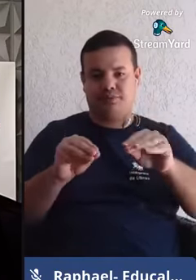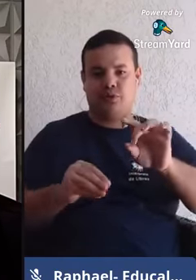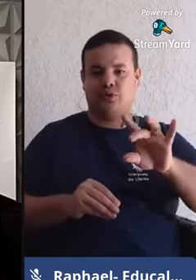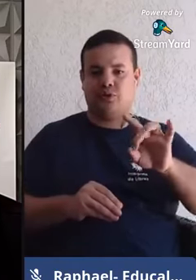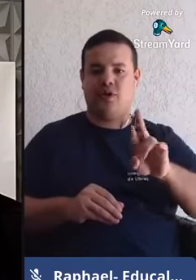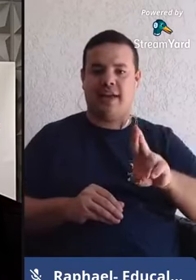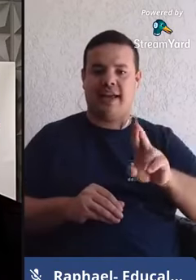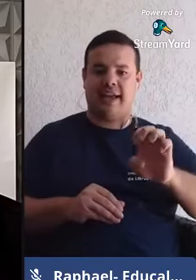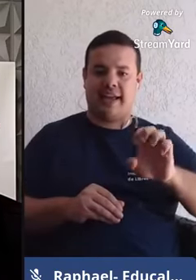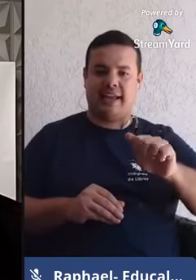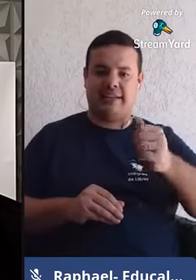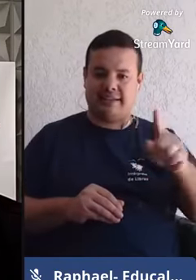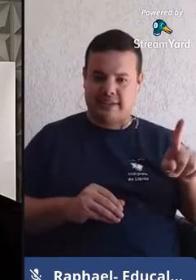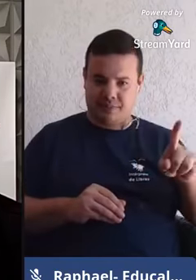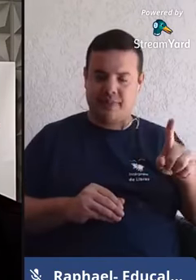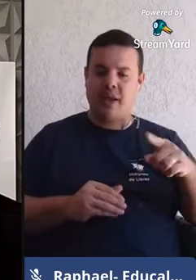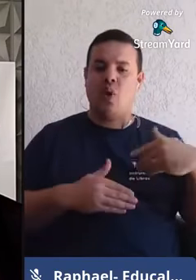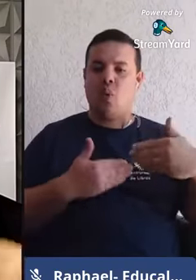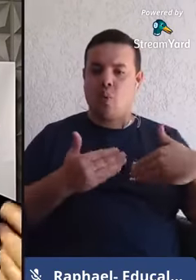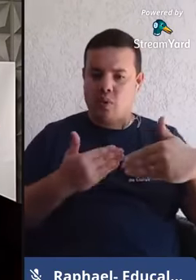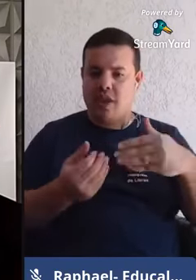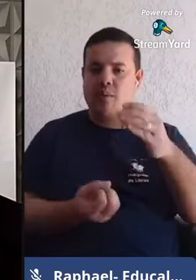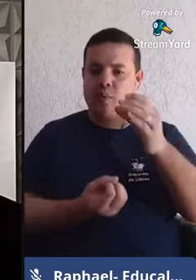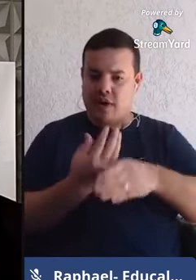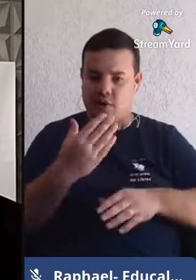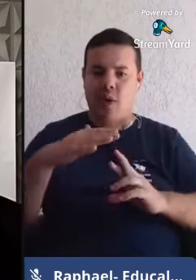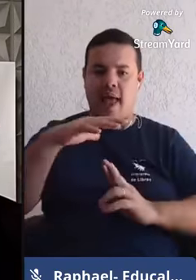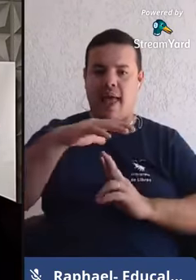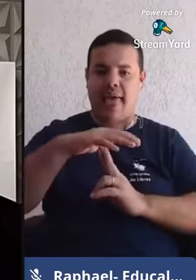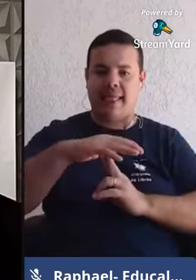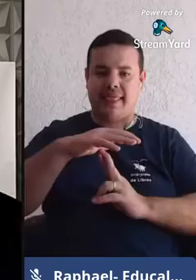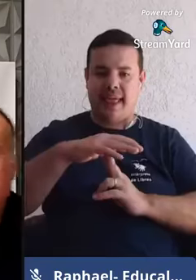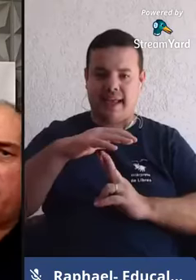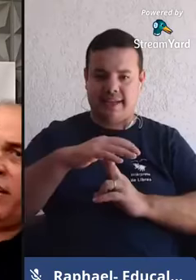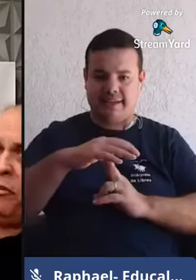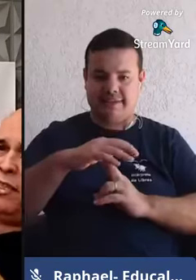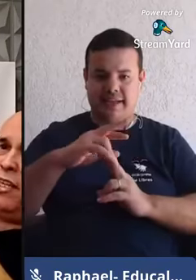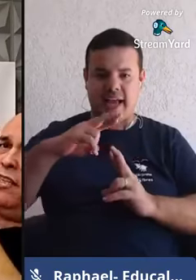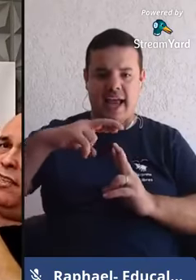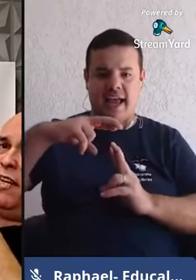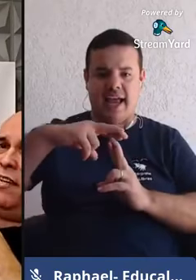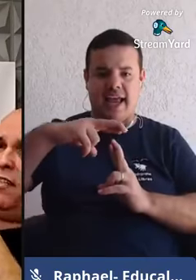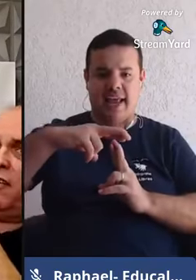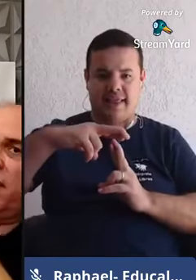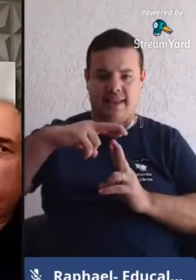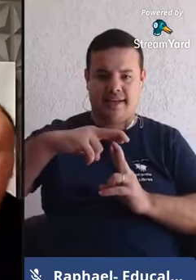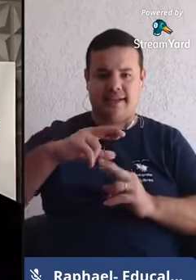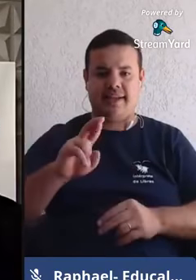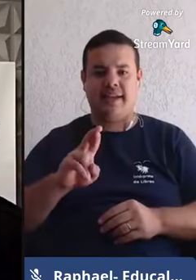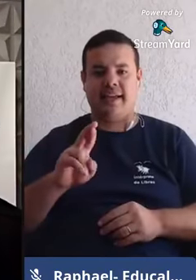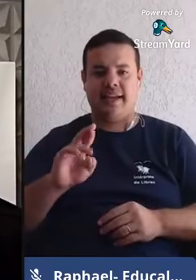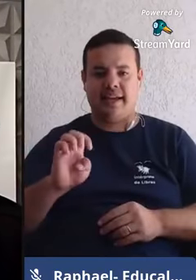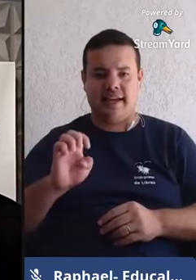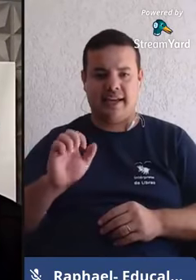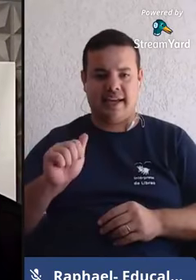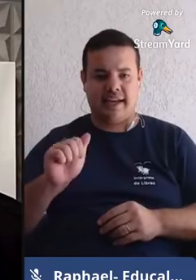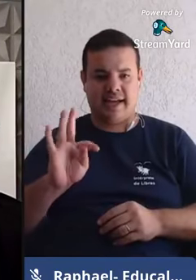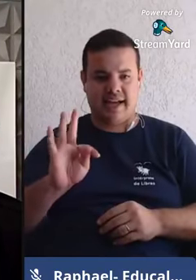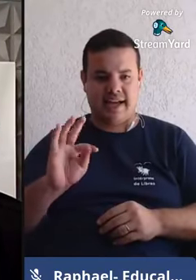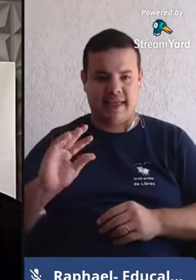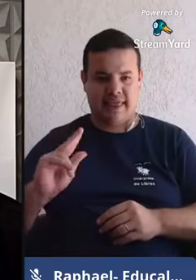nasceu a Reatec. Daí, da revista Reação, também nasceu a Abridef, que está aqui atrás, né, que é a associação desse